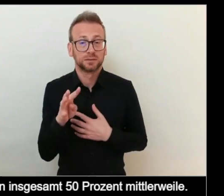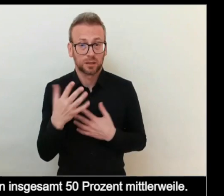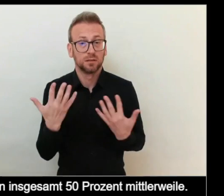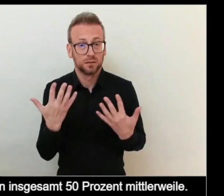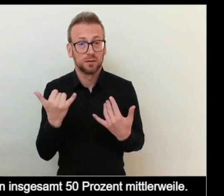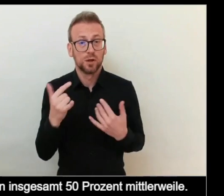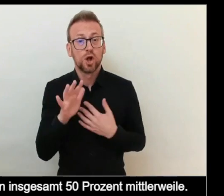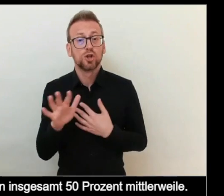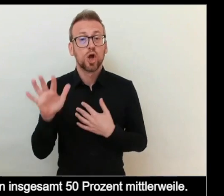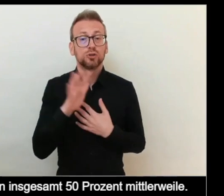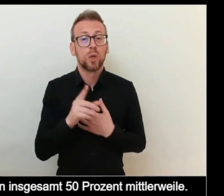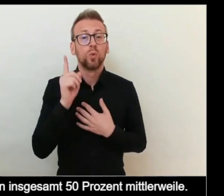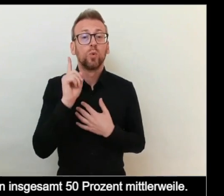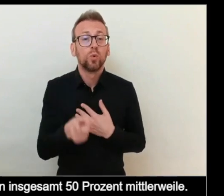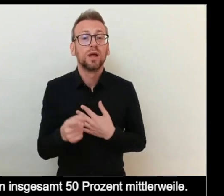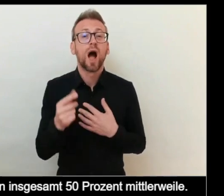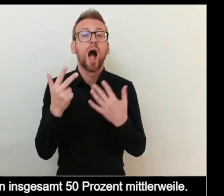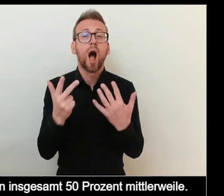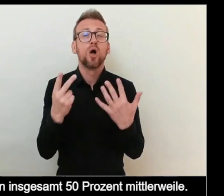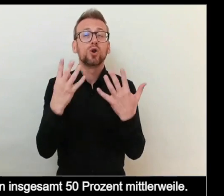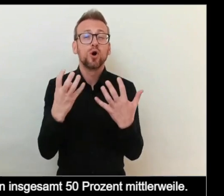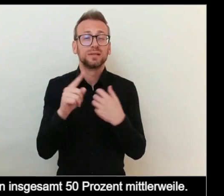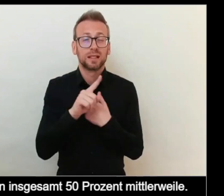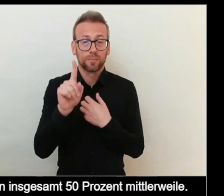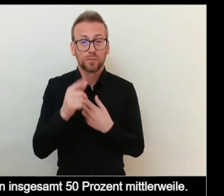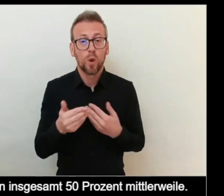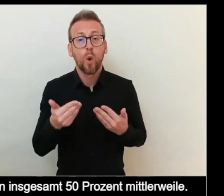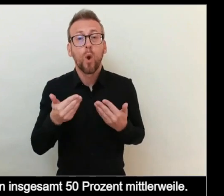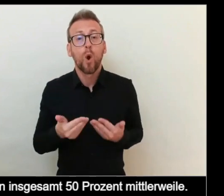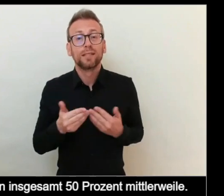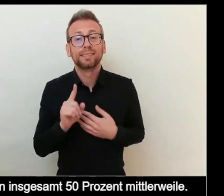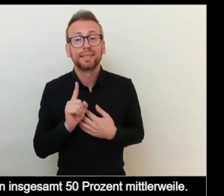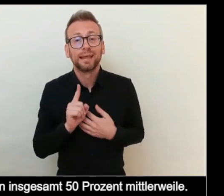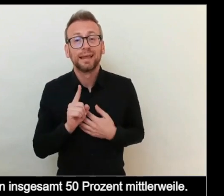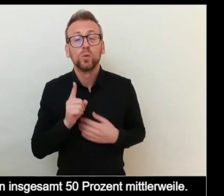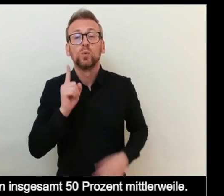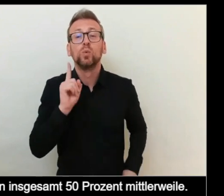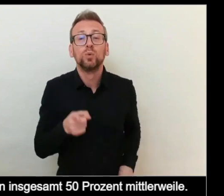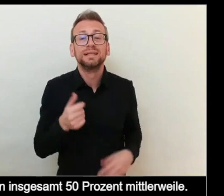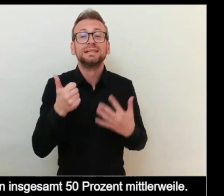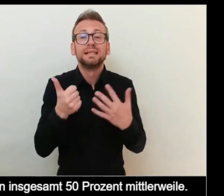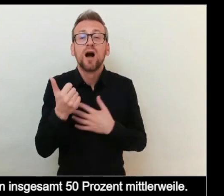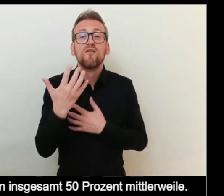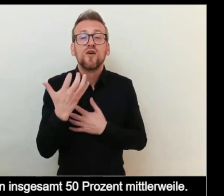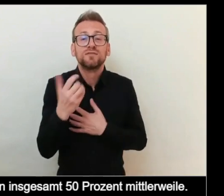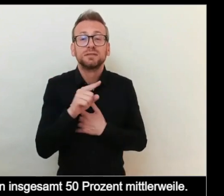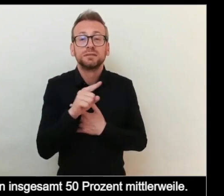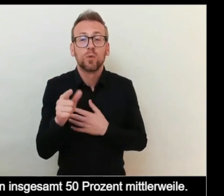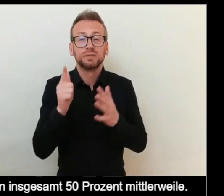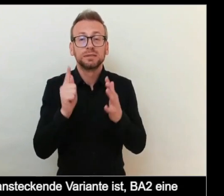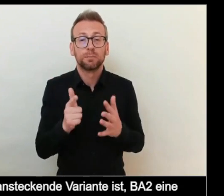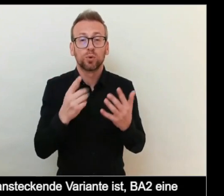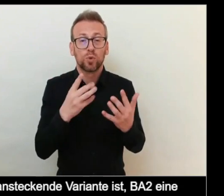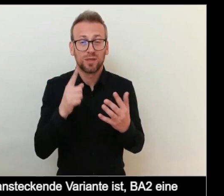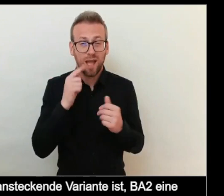auf 1585 von gestern 1543. Die 1990 Bayern